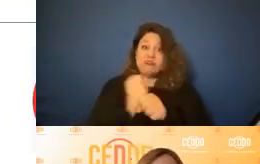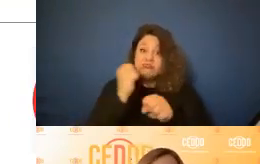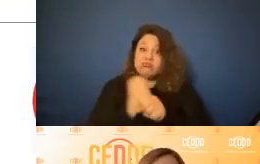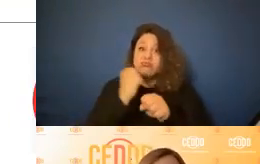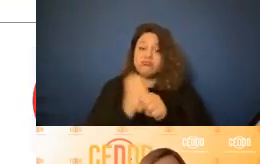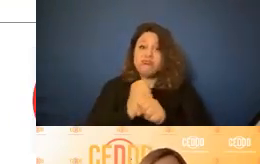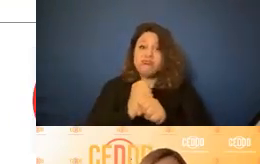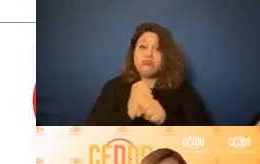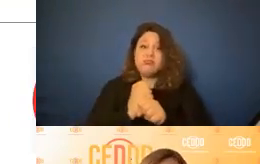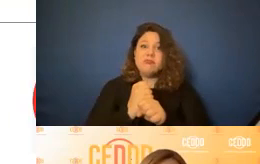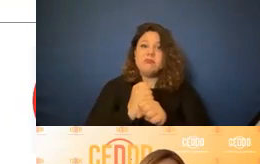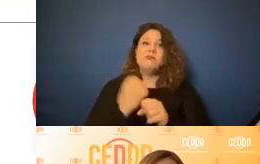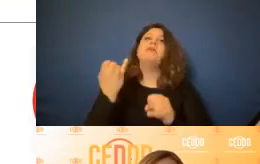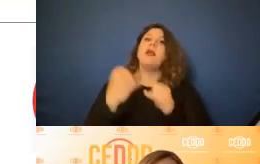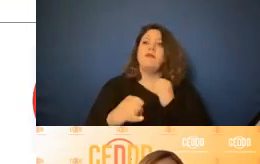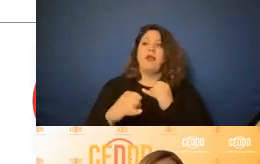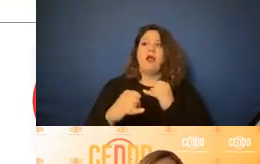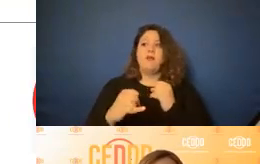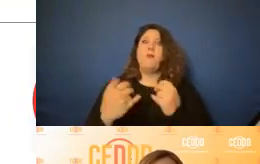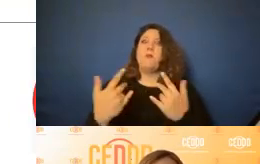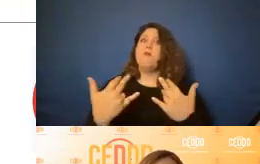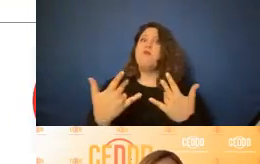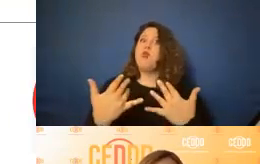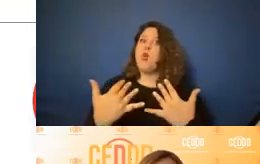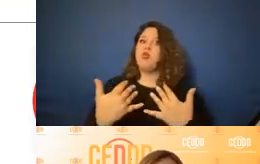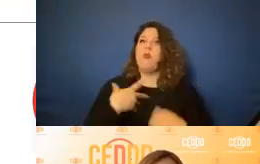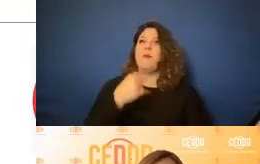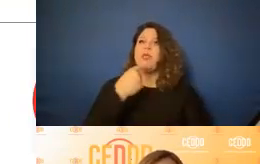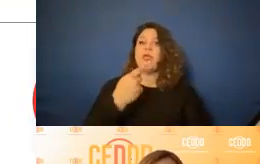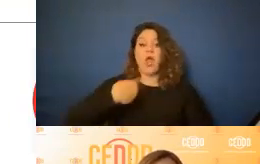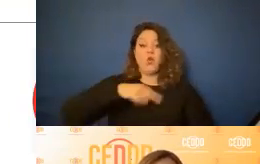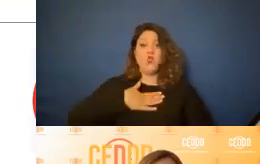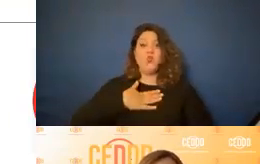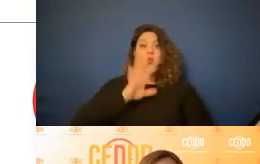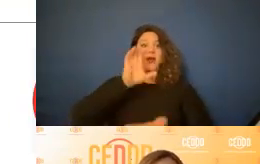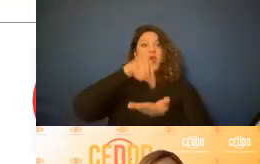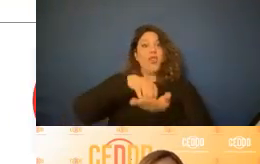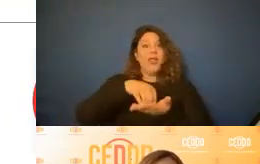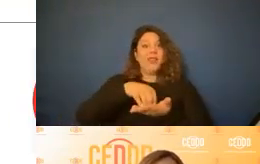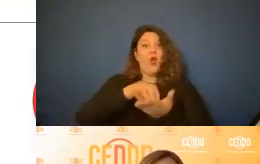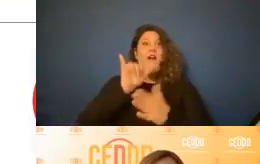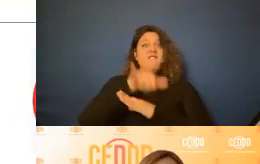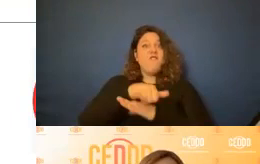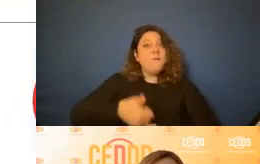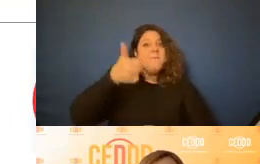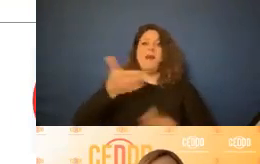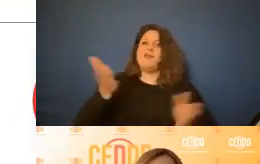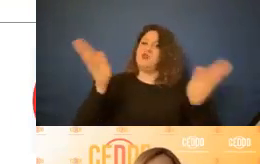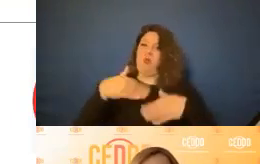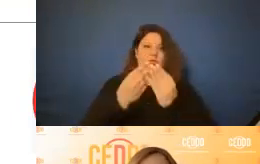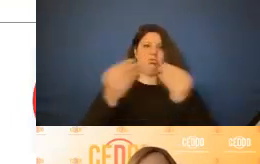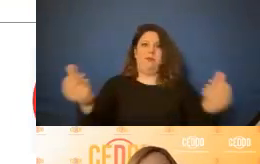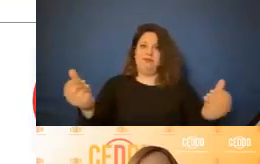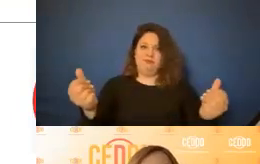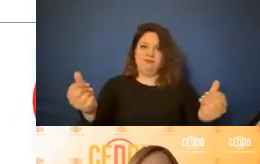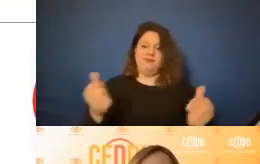decir más pronto que tarde que en nuestro centro no hay más bullying, ya no existe bullying. Y por